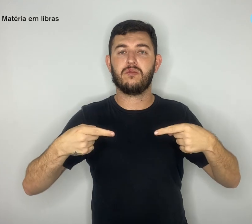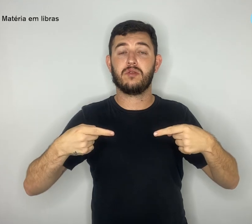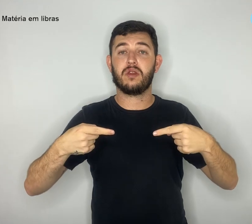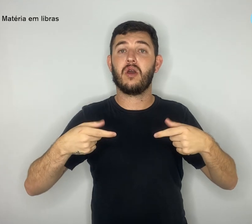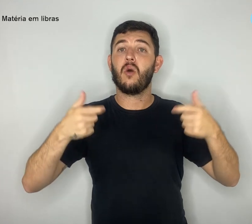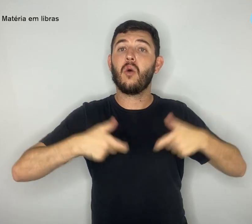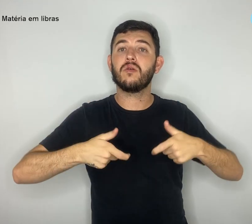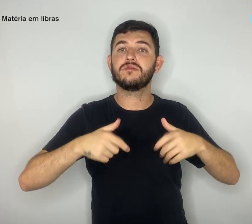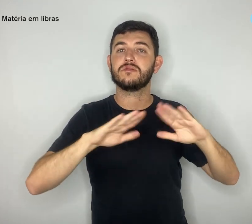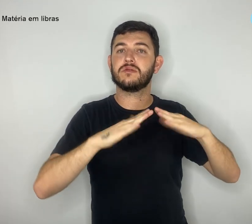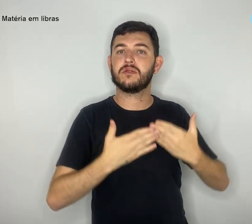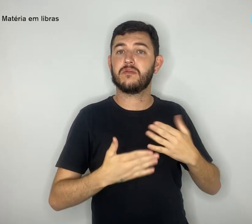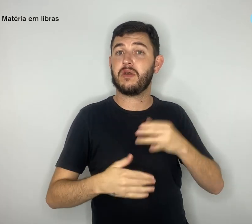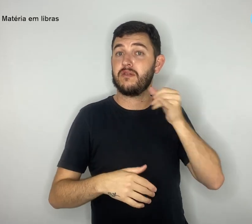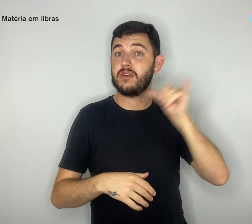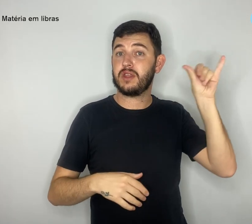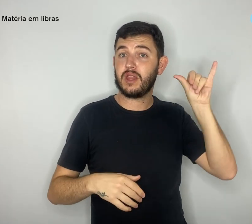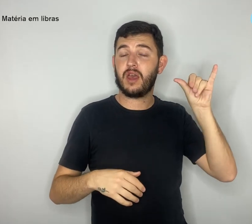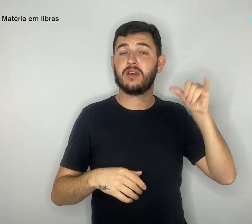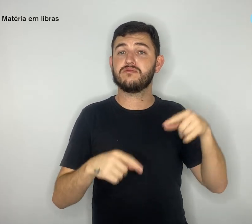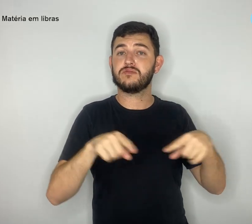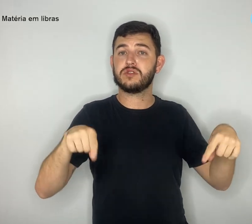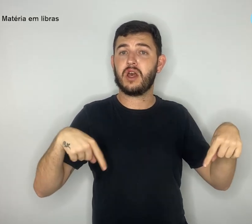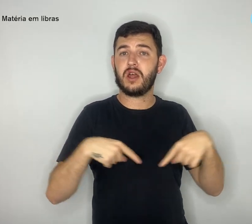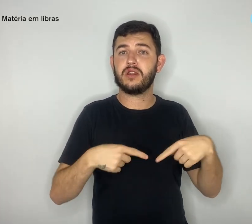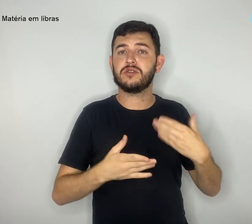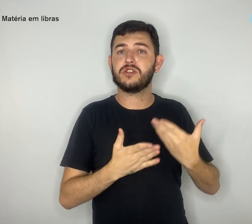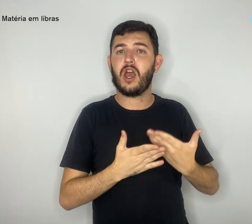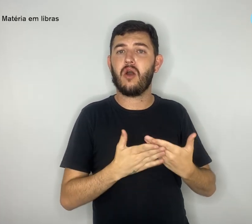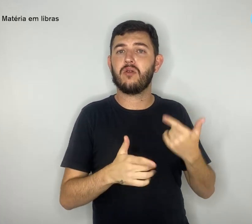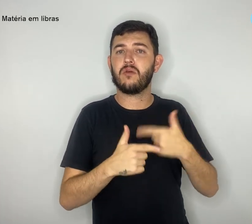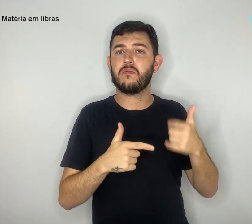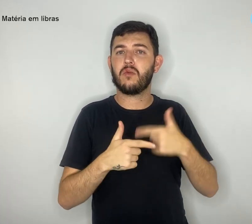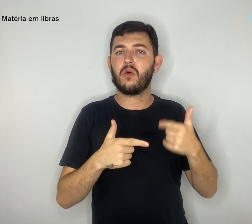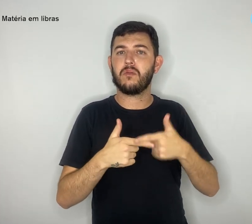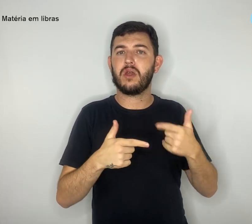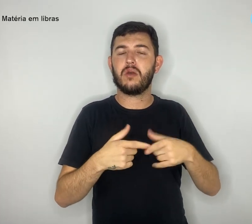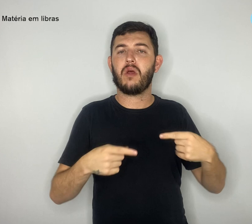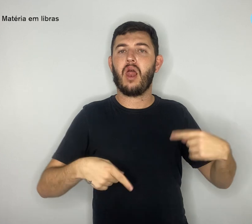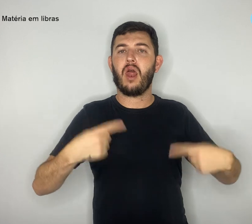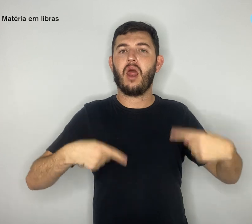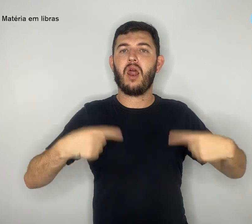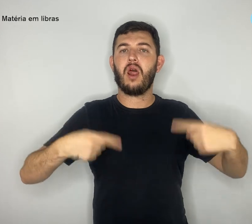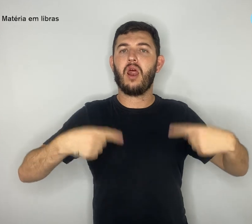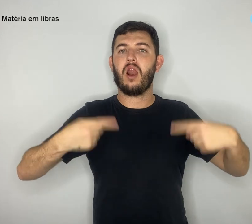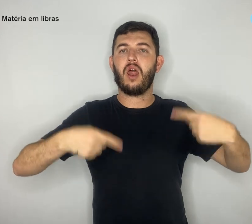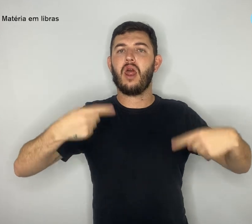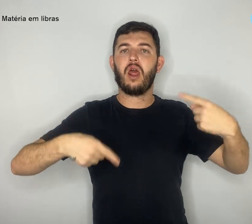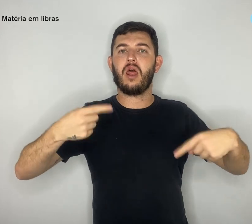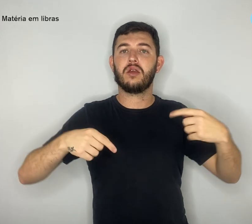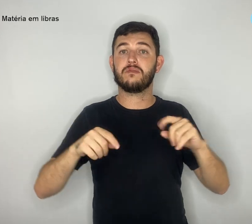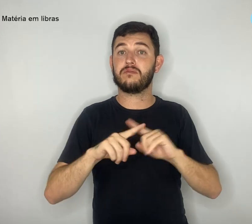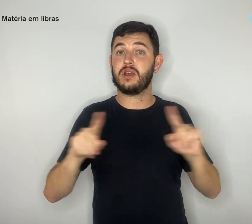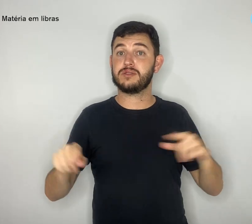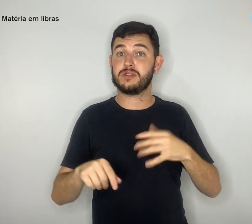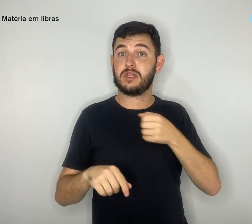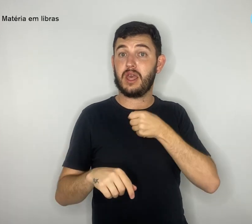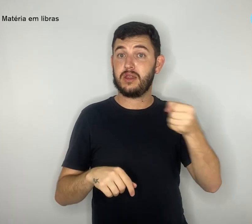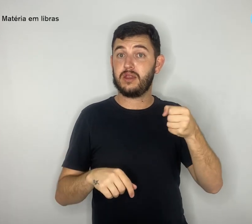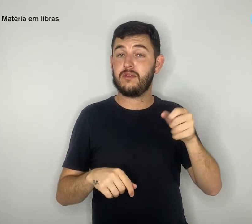conflito cresça em sala de aula. Na entrevista, ele diz que a sociedade e os políticos